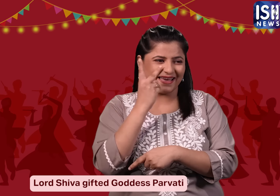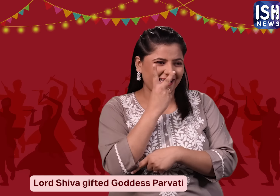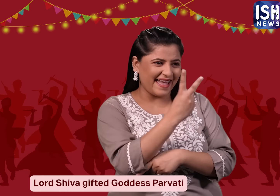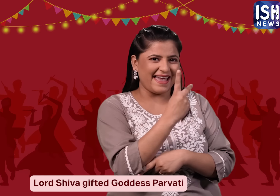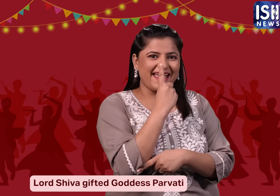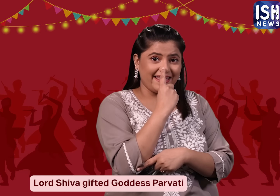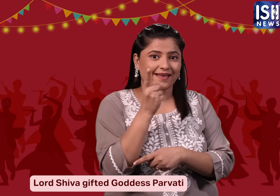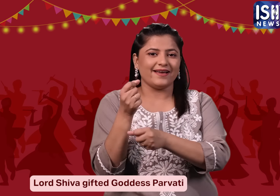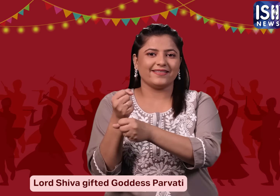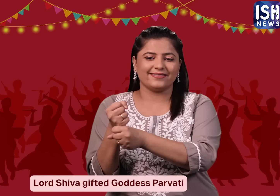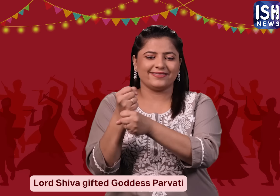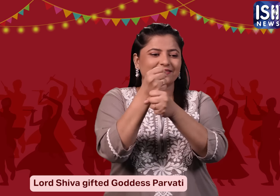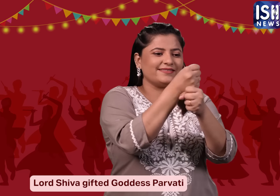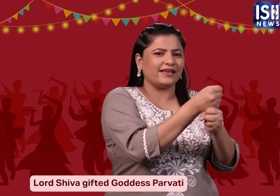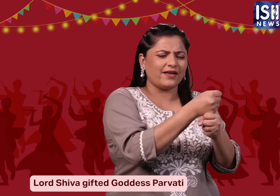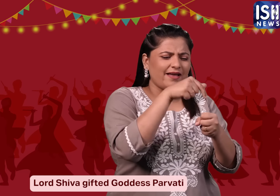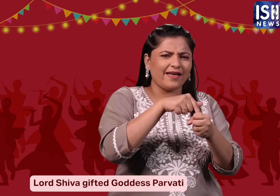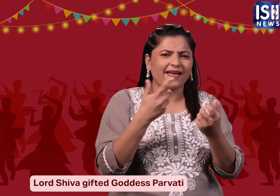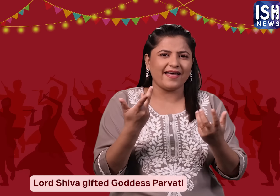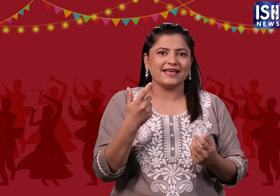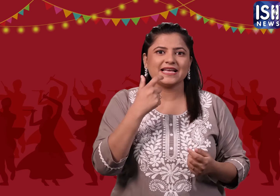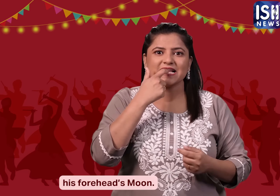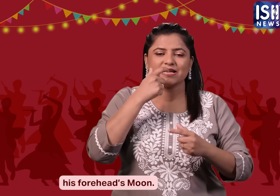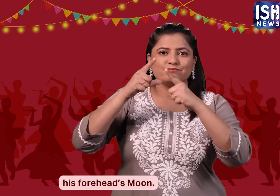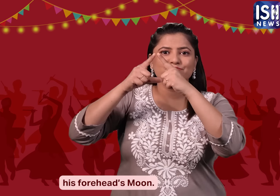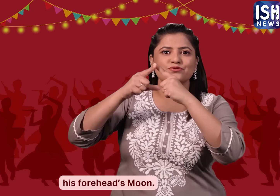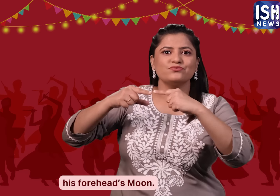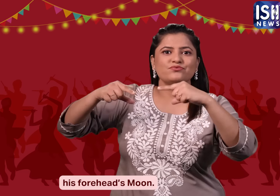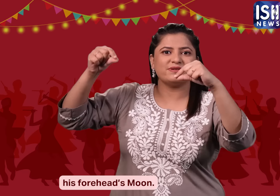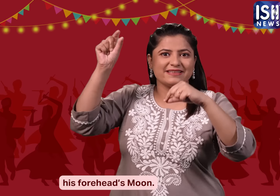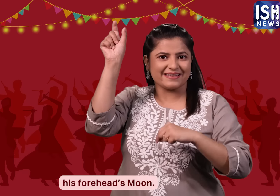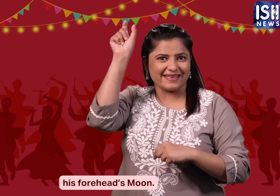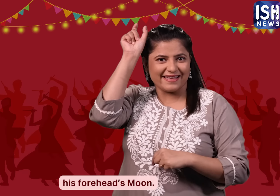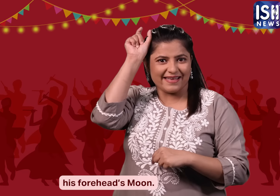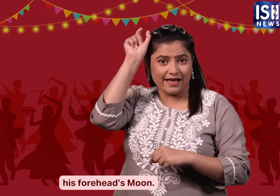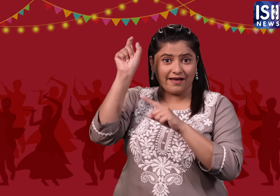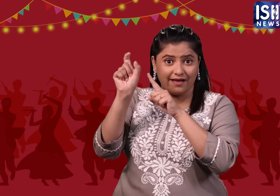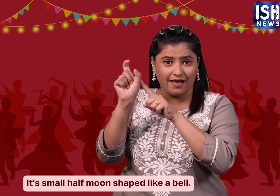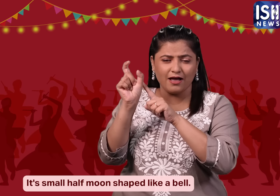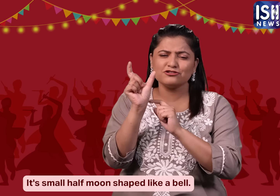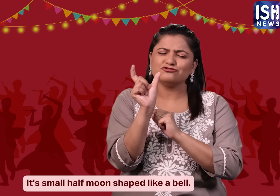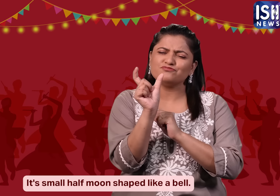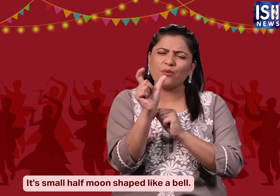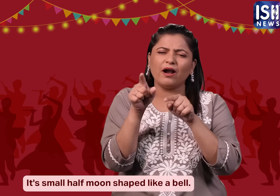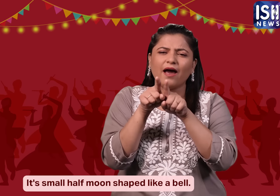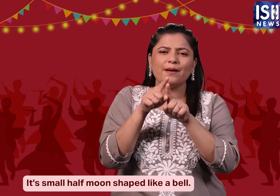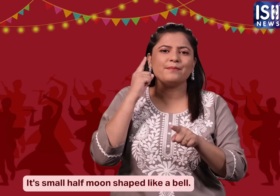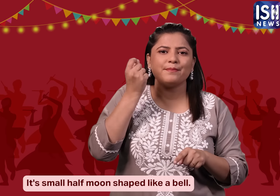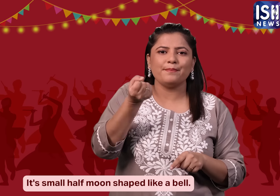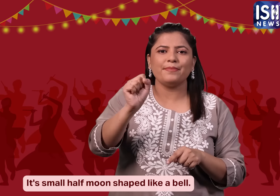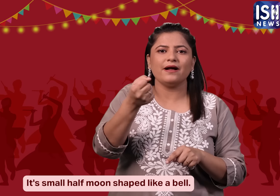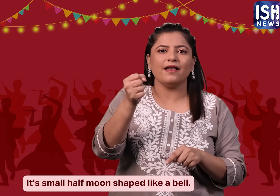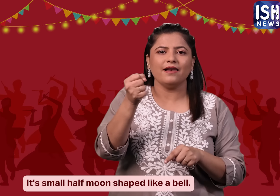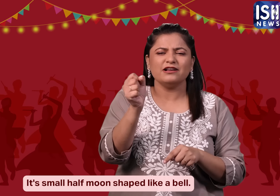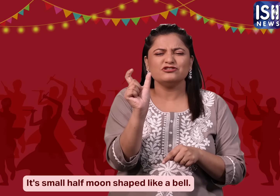भगवान शिव ने देवी पार्वती को अपने माथे का चंद्रमा उपहार में दिया। ये घंटी के आकार का छोटा अर्धचंद्र